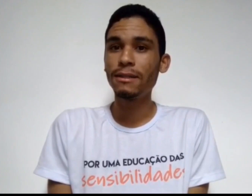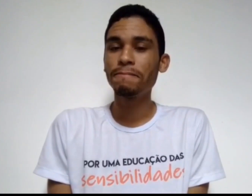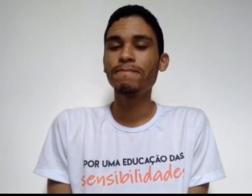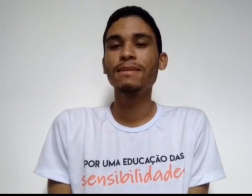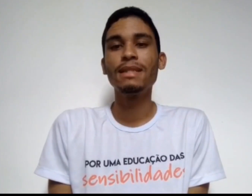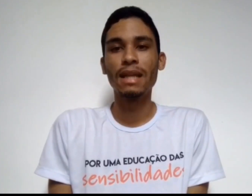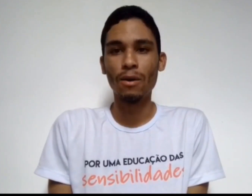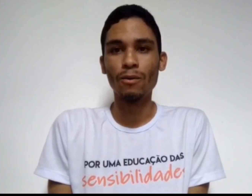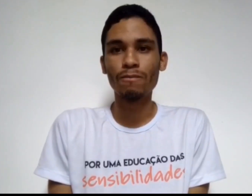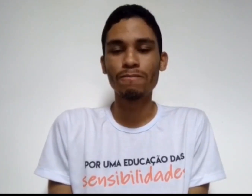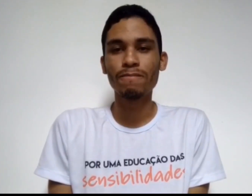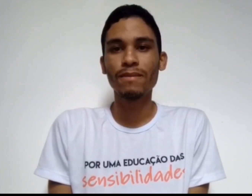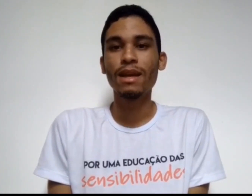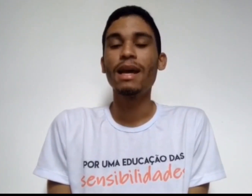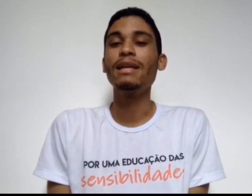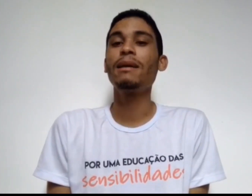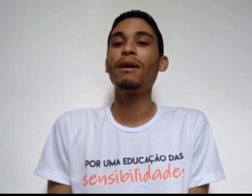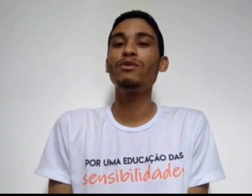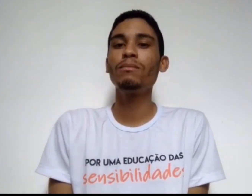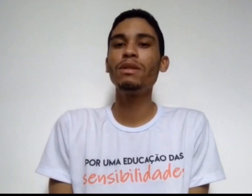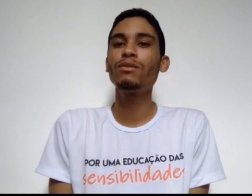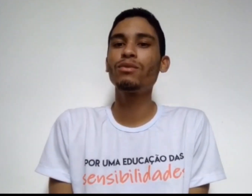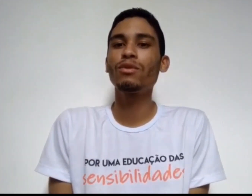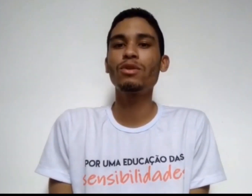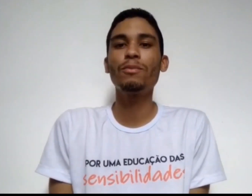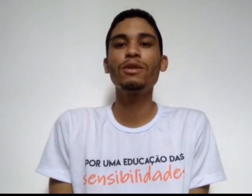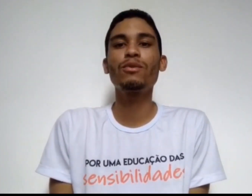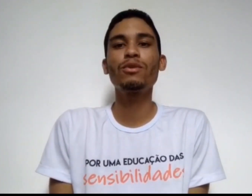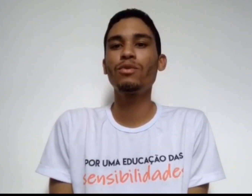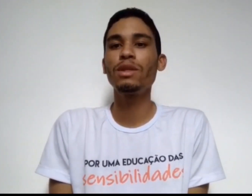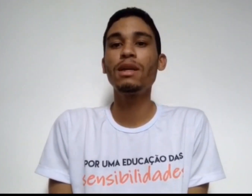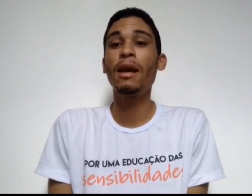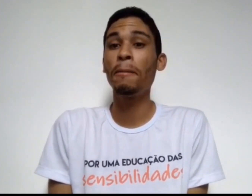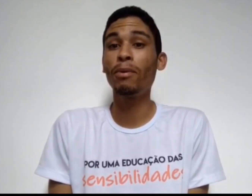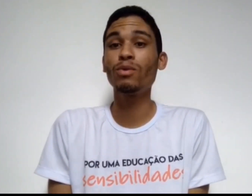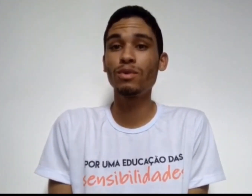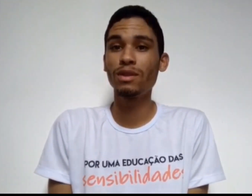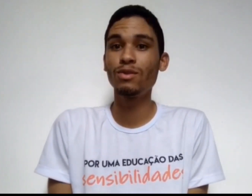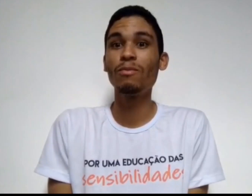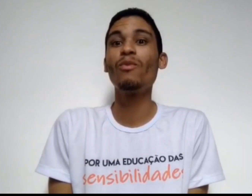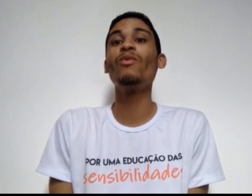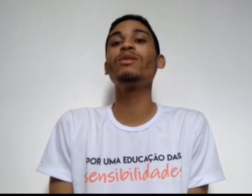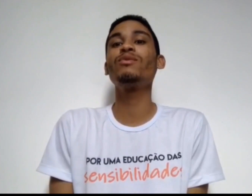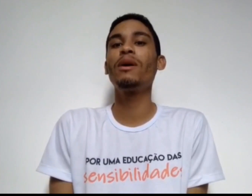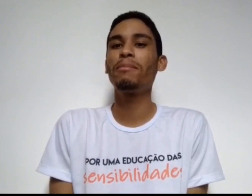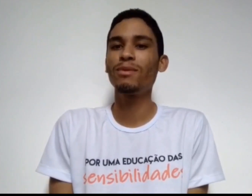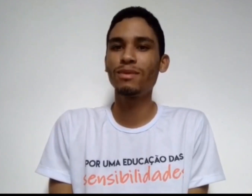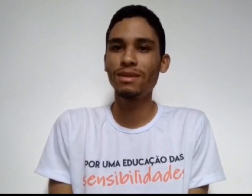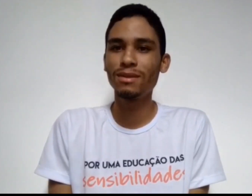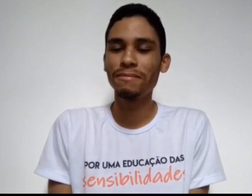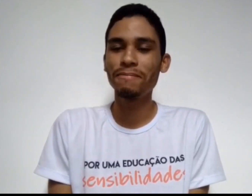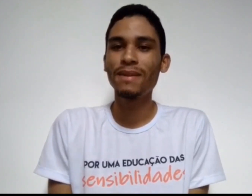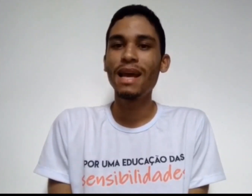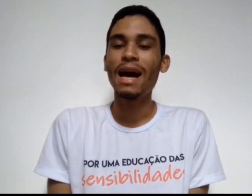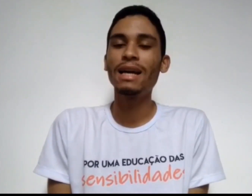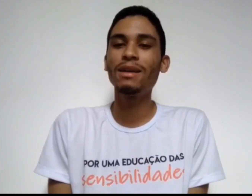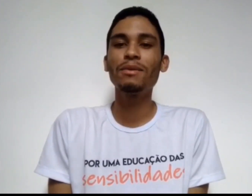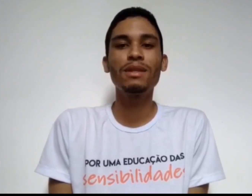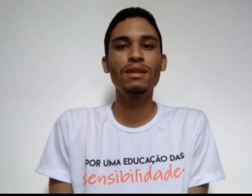Novamente, não. Esse é mais um mito socialmente construído e reproduzido, muito reproduzido, ainda nos dias